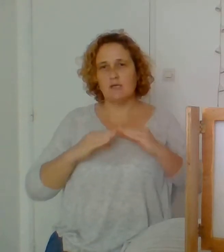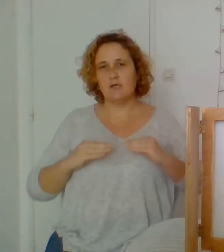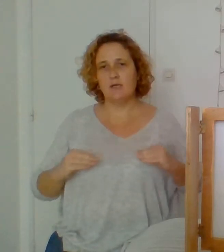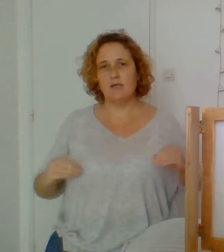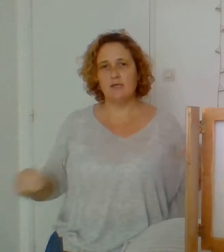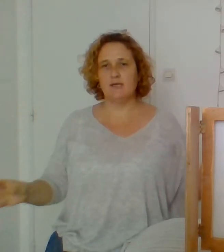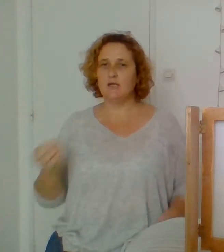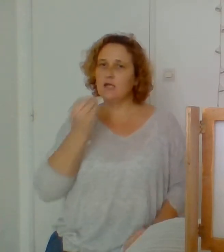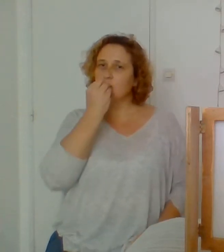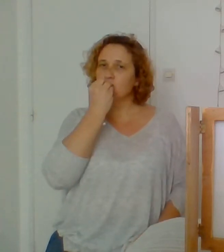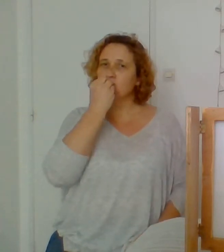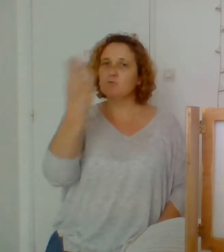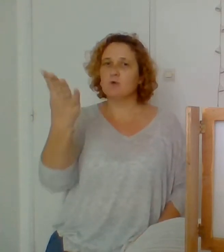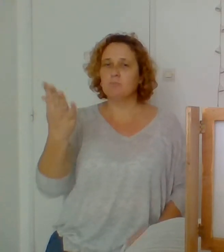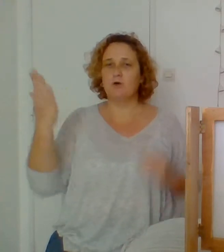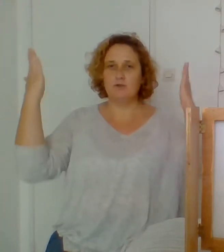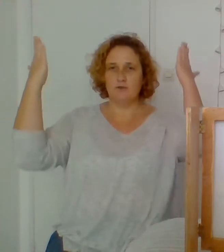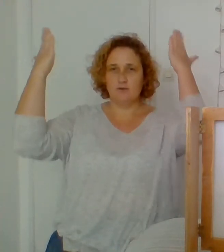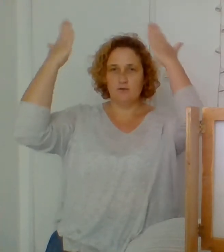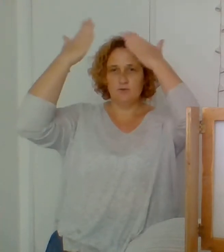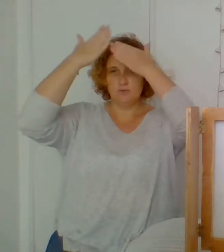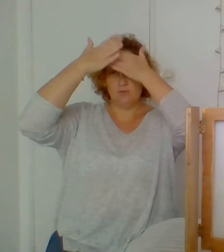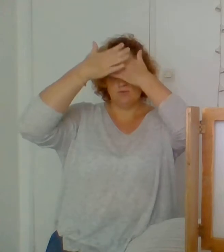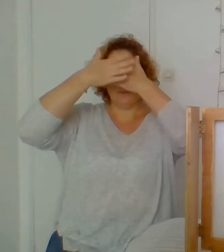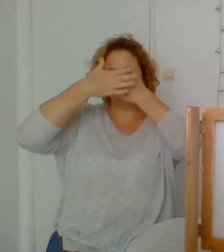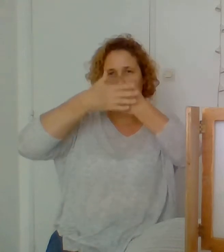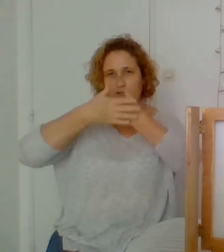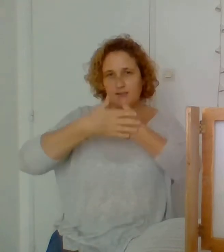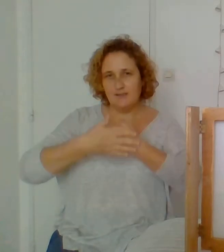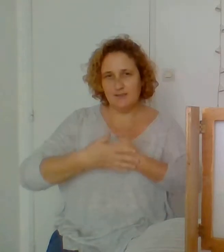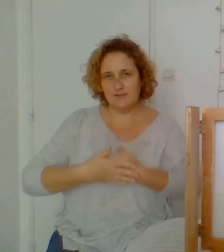bruit et bonne nuit